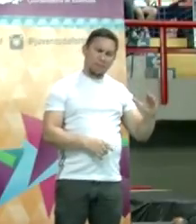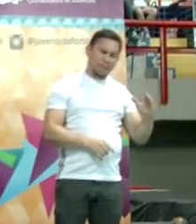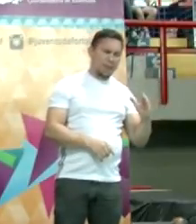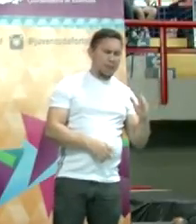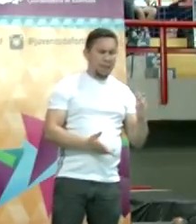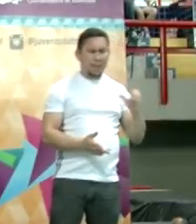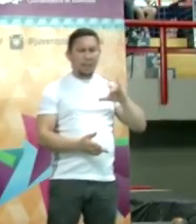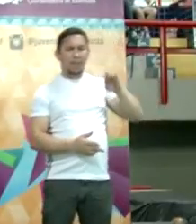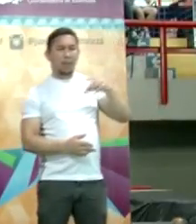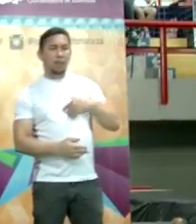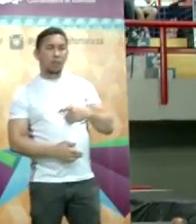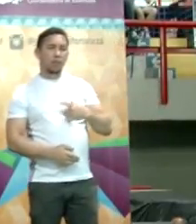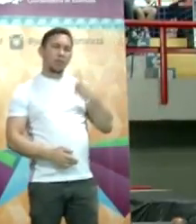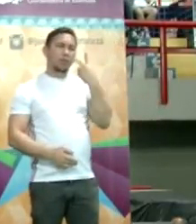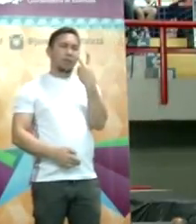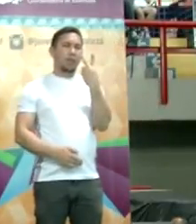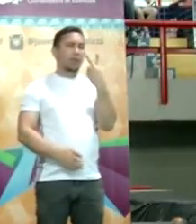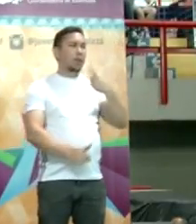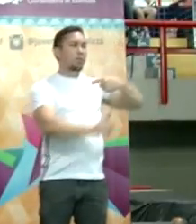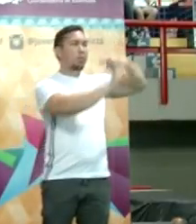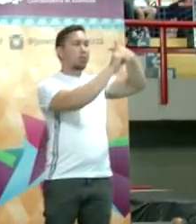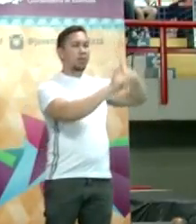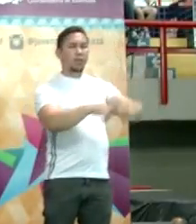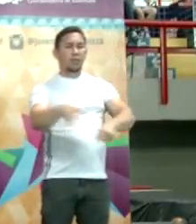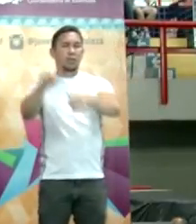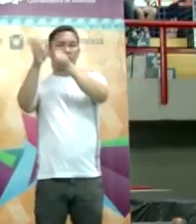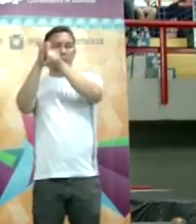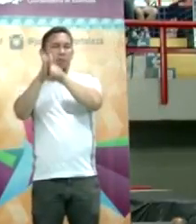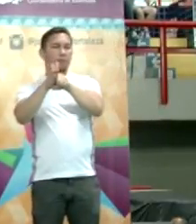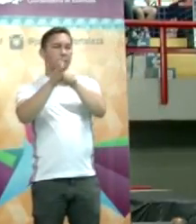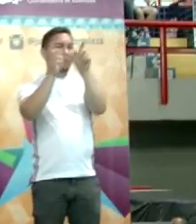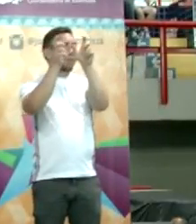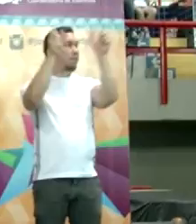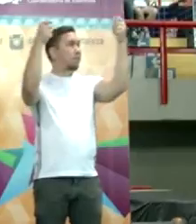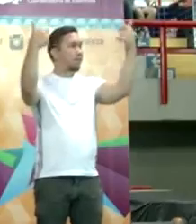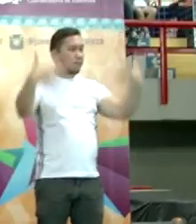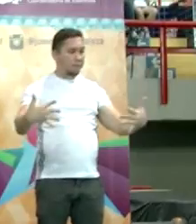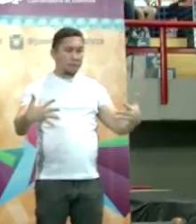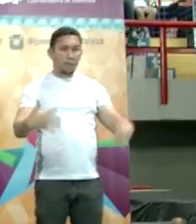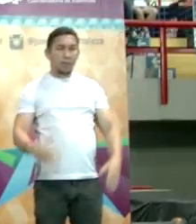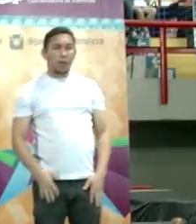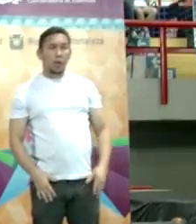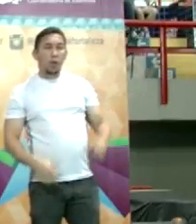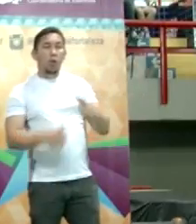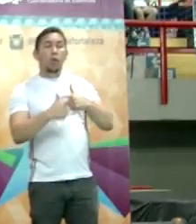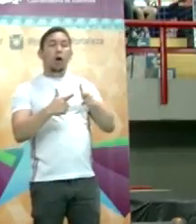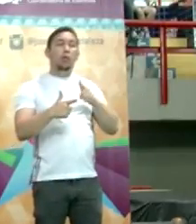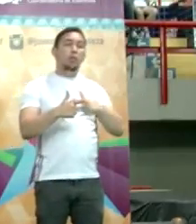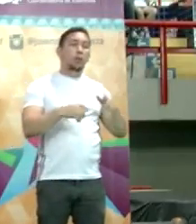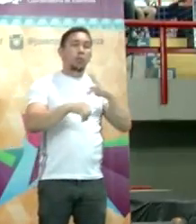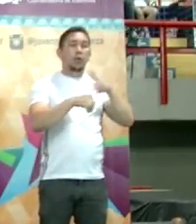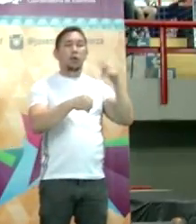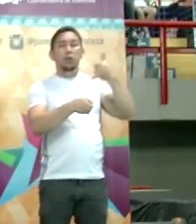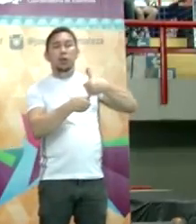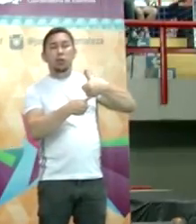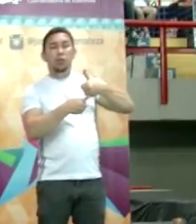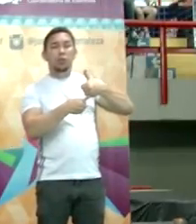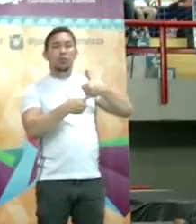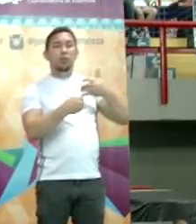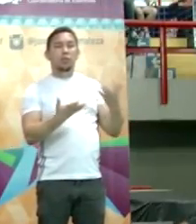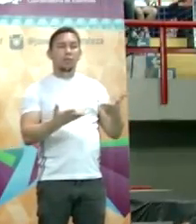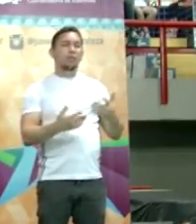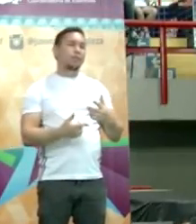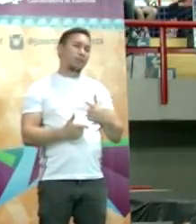lado positivo e o lado negativo. Qual é o problema do petróleo?